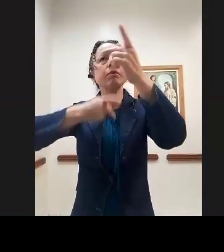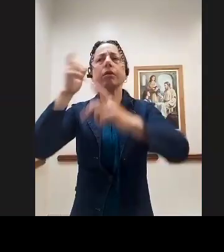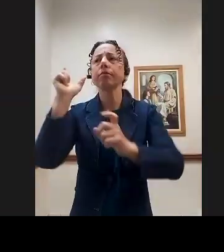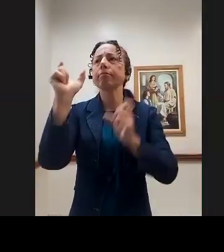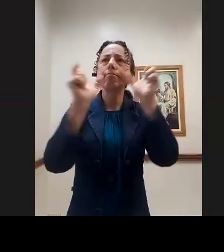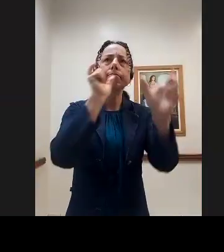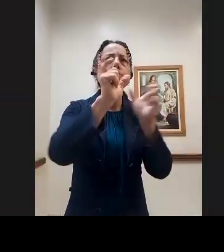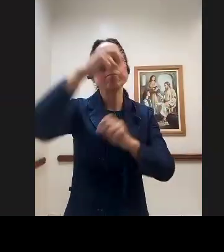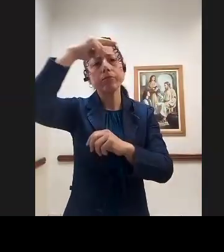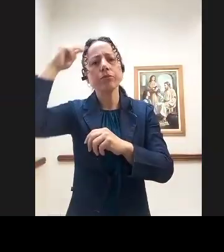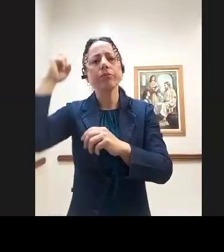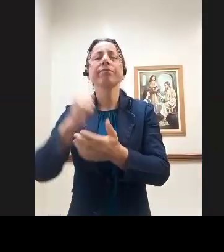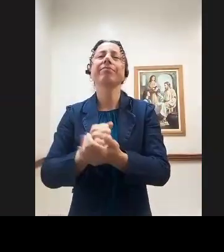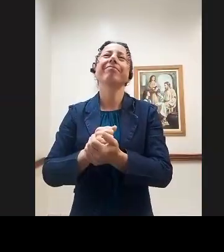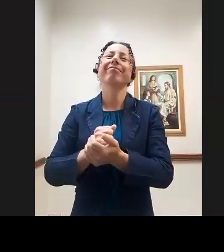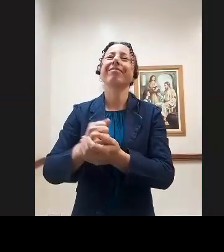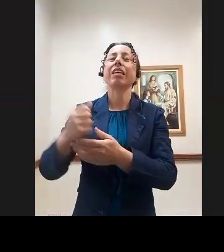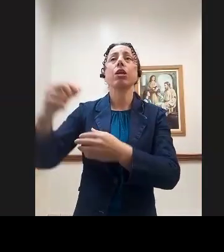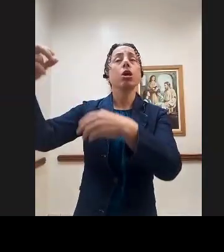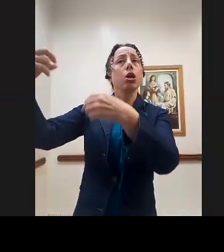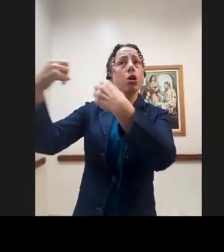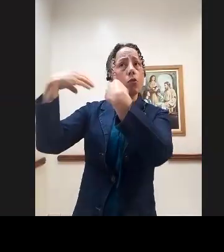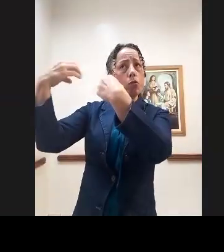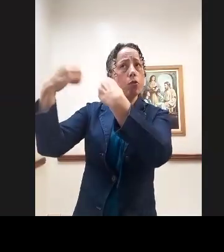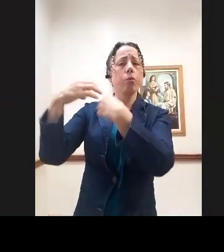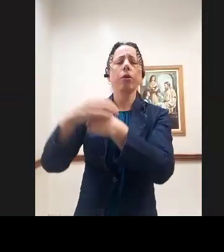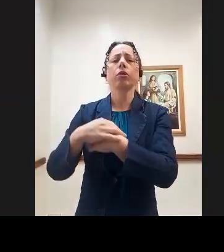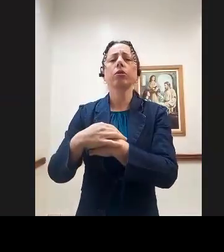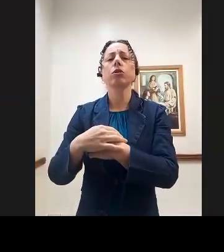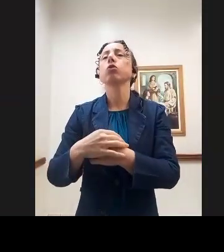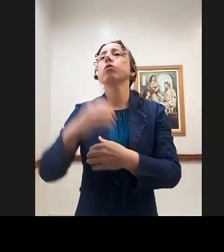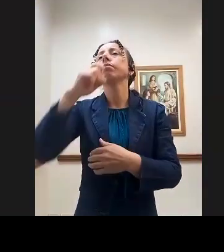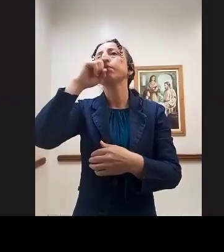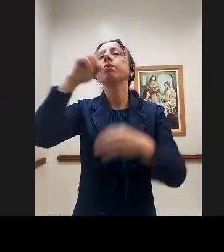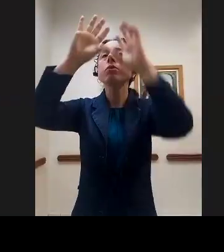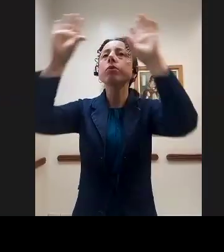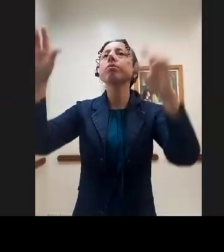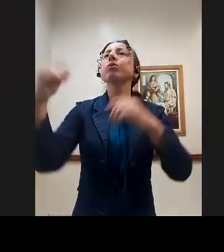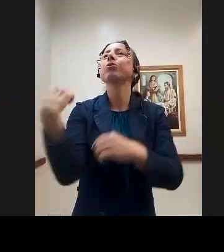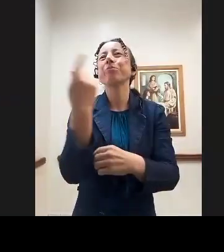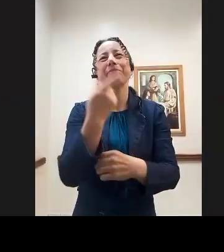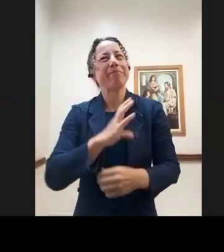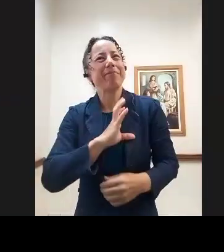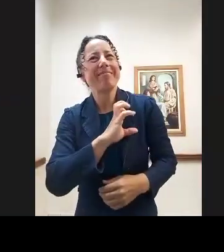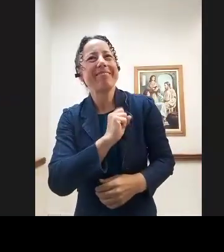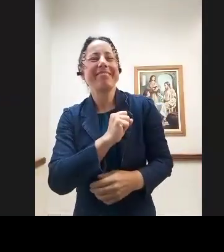só ouvir o profeta. Sei que nosso Pai Celestial nos ama e quer que a gente seja feliz agora